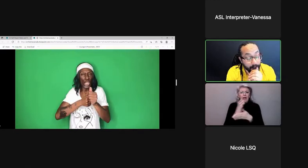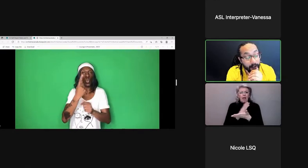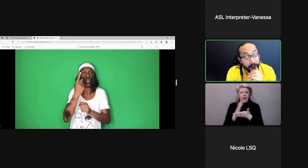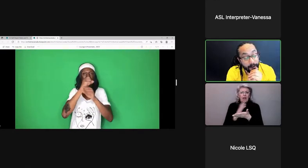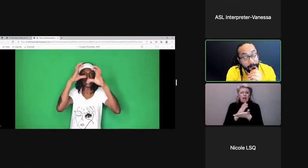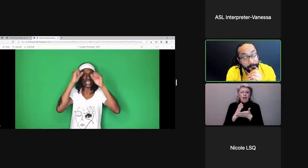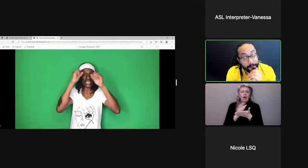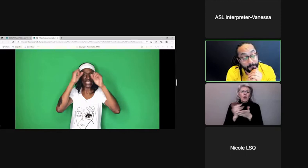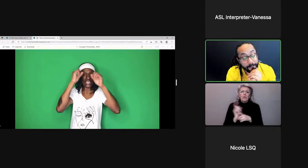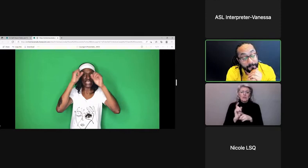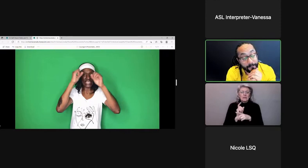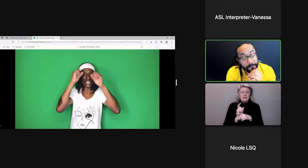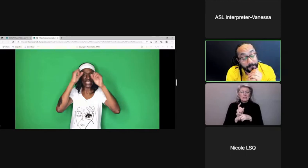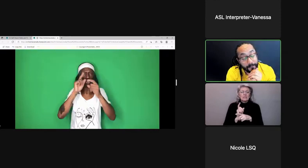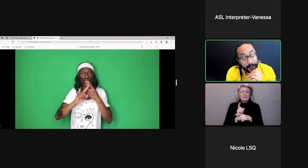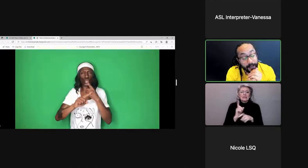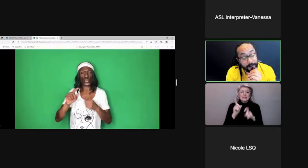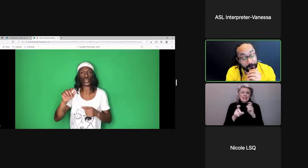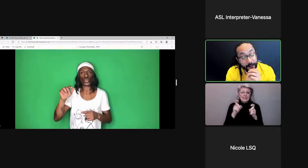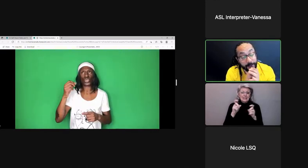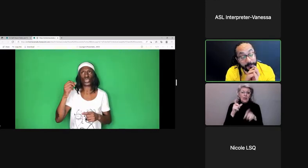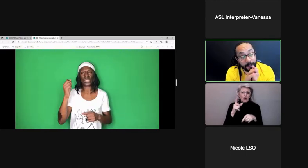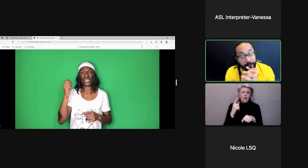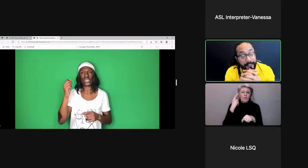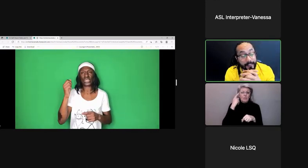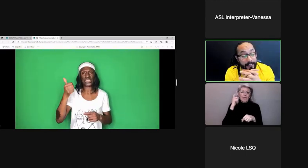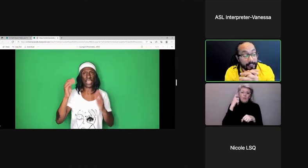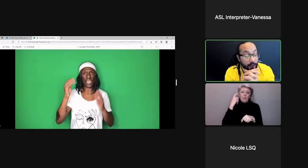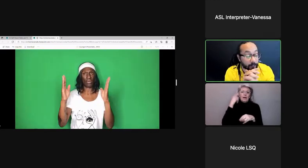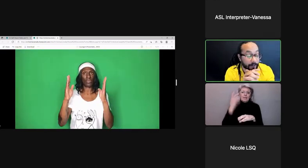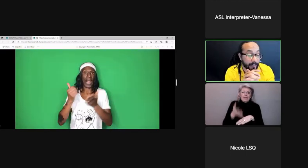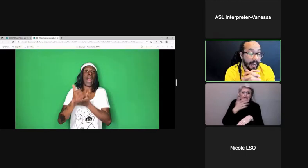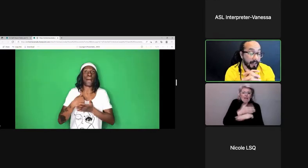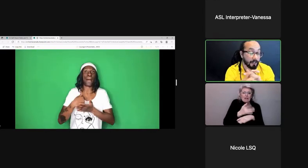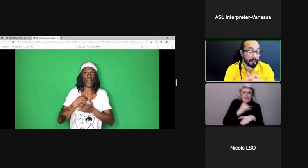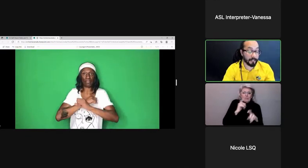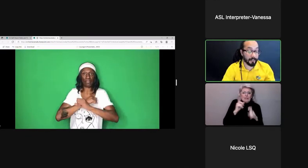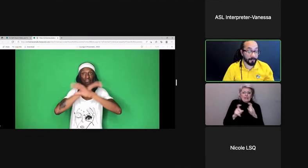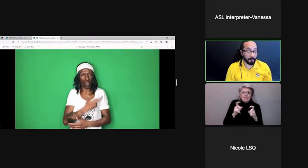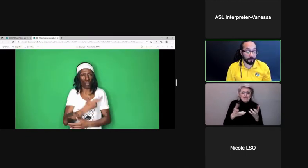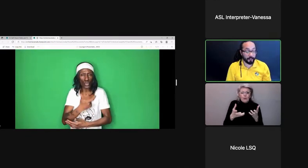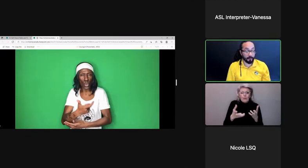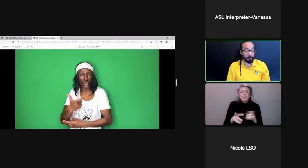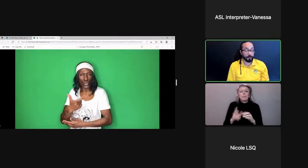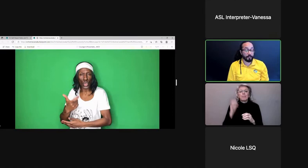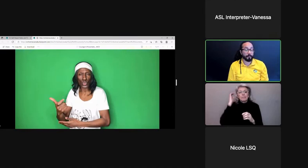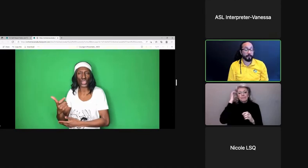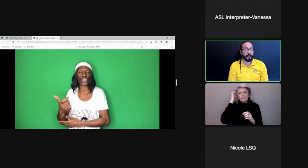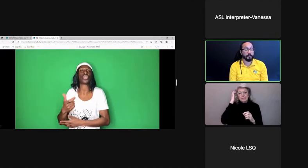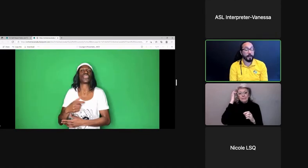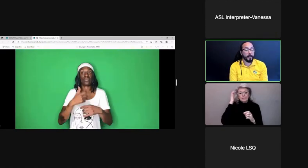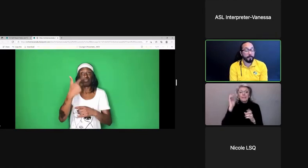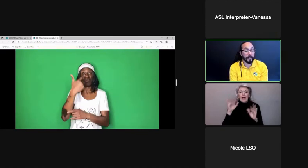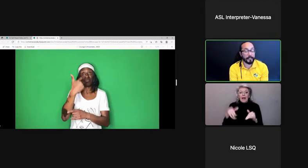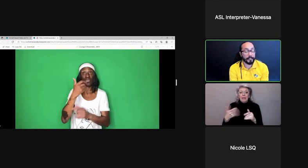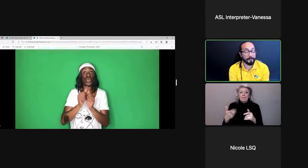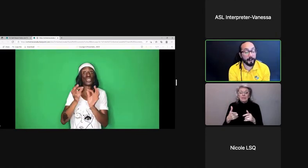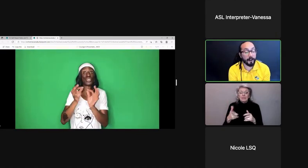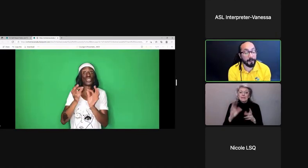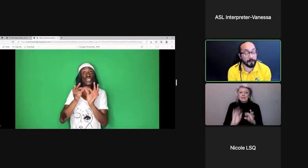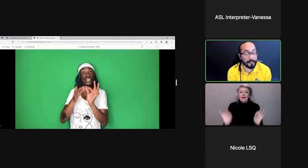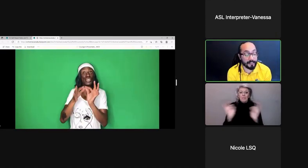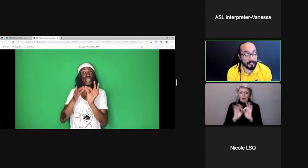questions, on peut y penser d'avance. Et, ça devient évidemment important